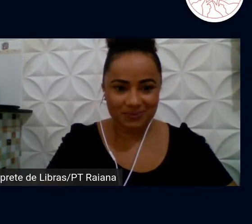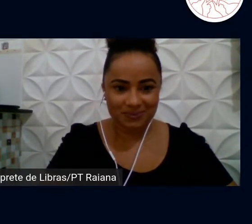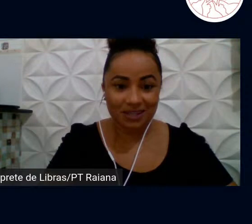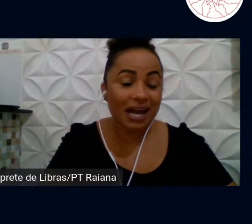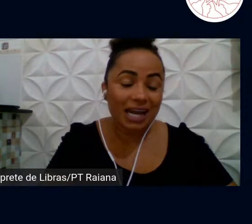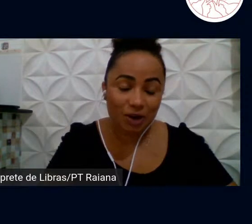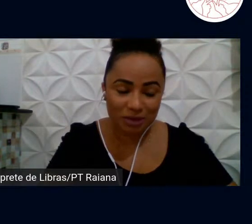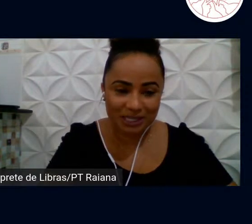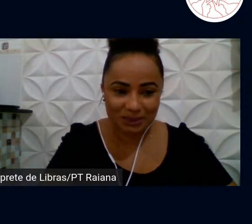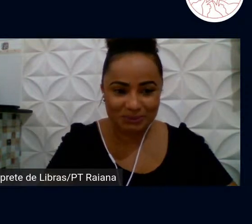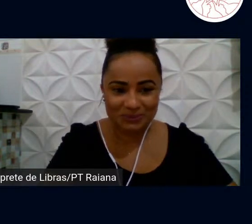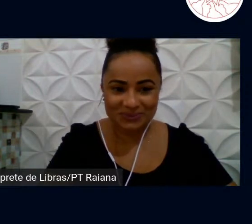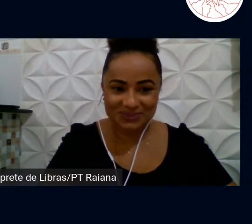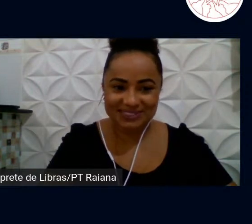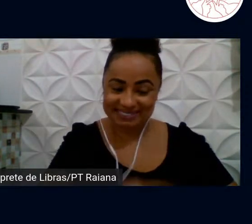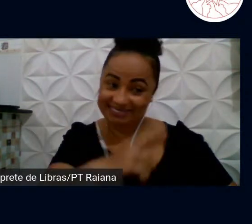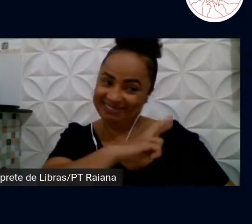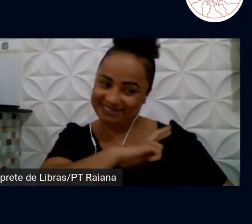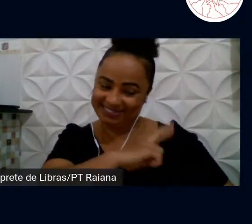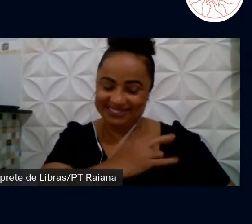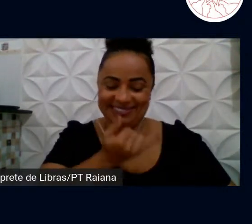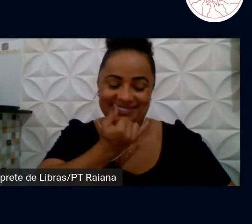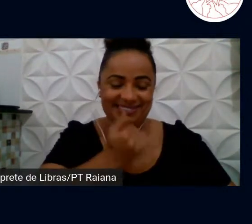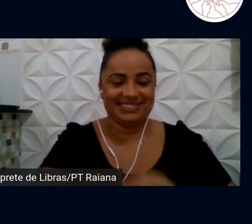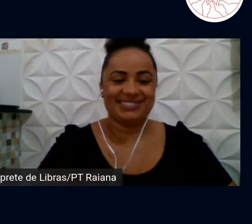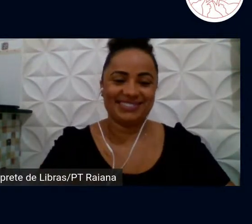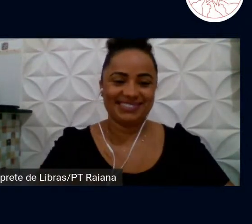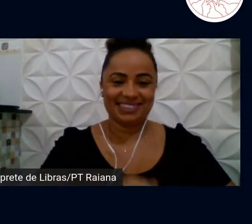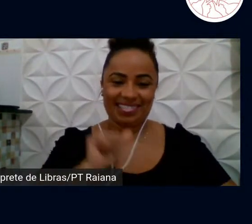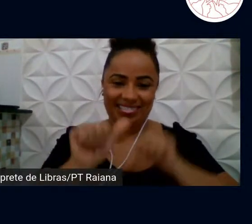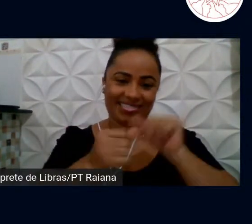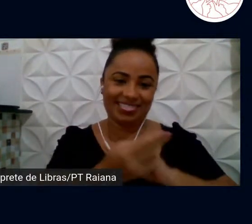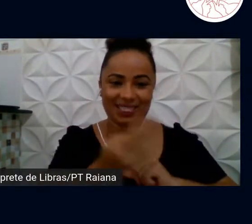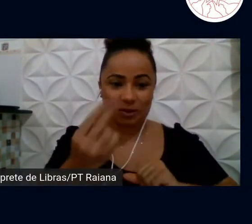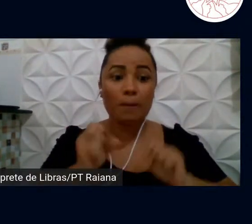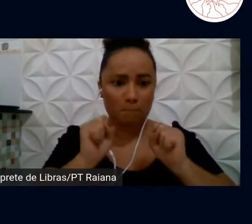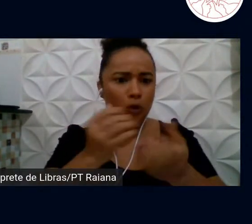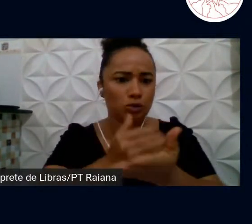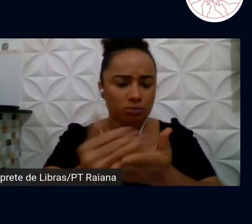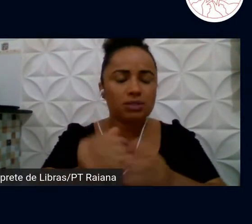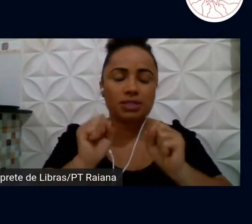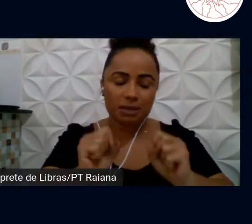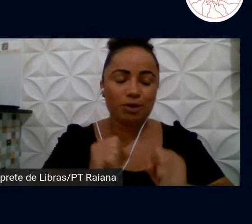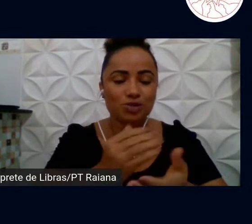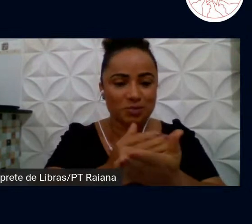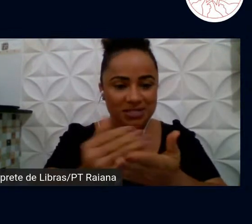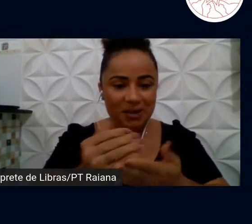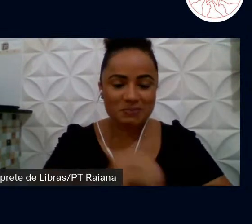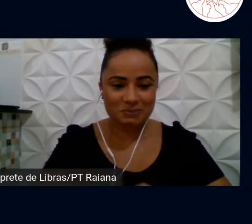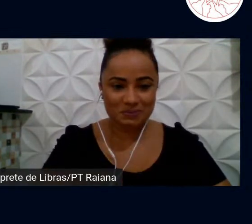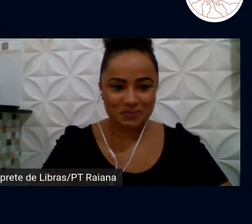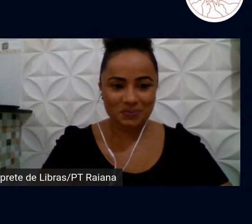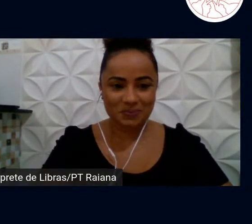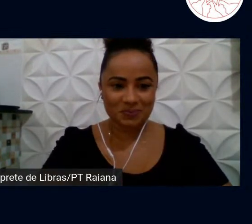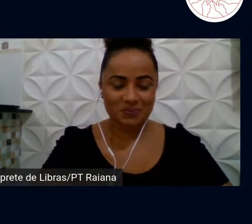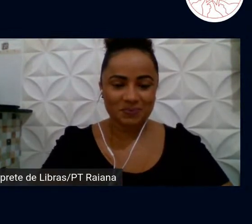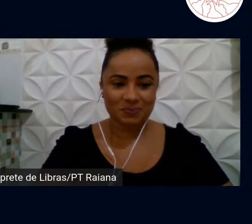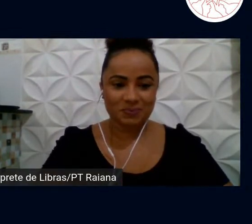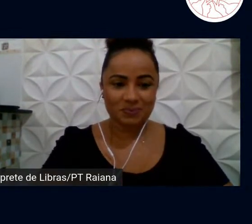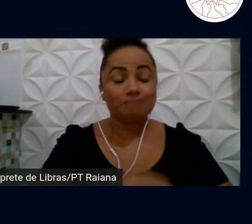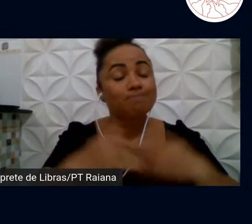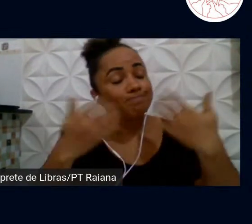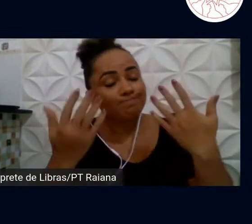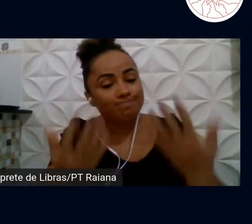Raquel, Raquel, perdão. Tudo bem. Então, já posso começar? Sim, pode começar.